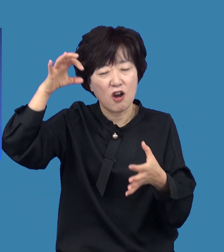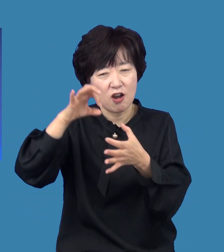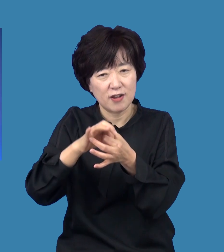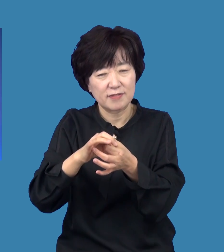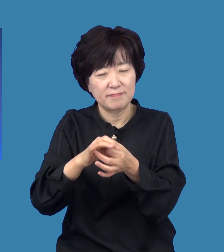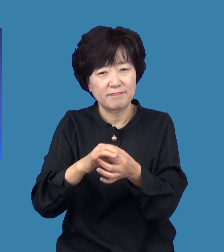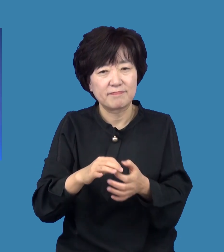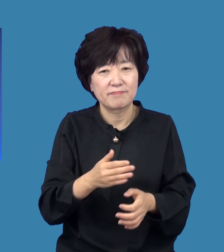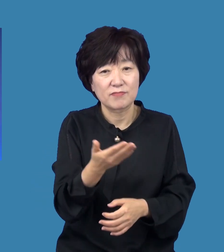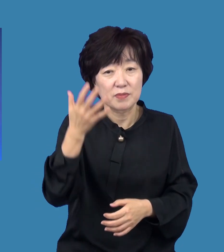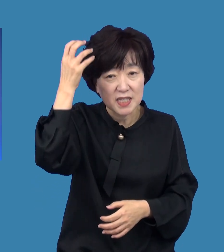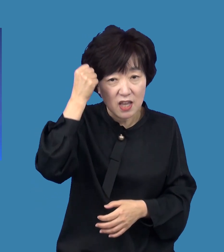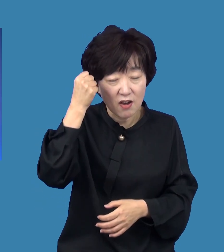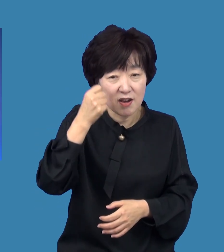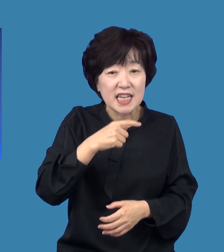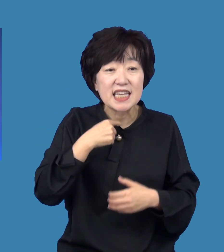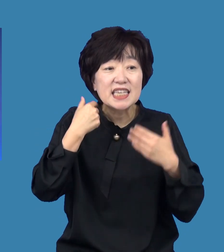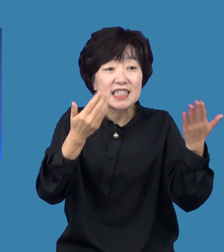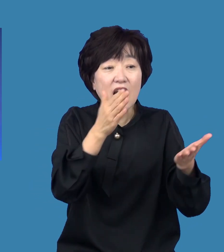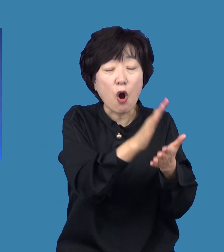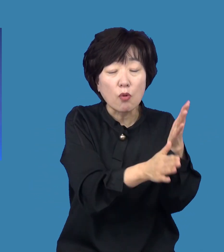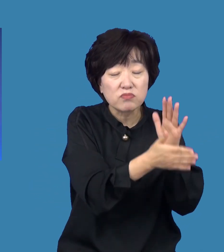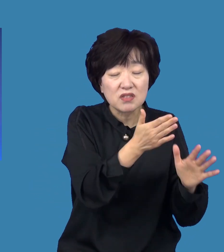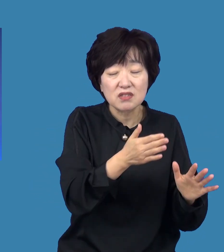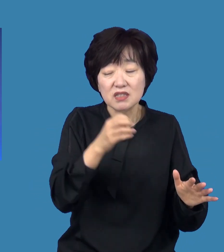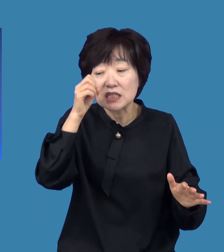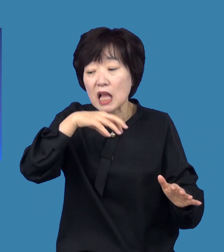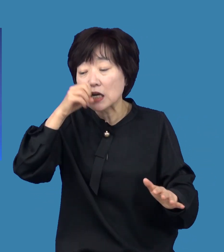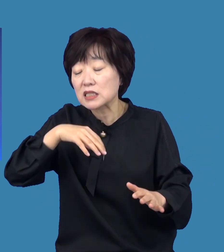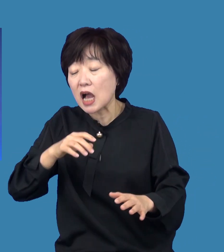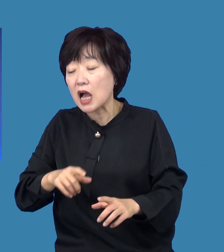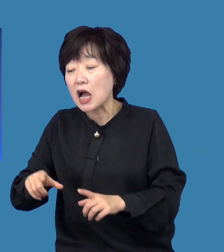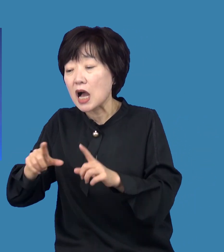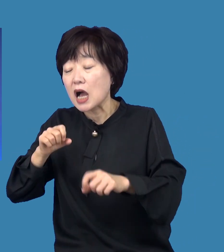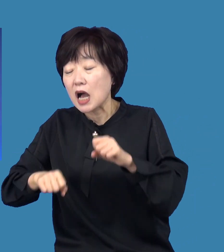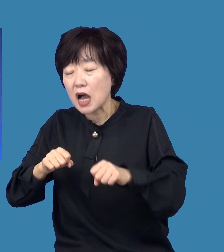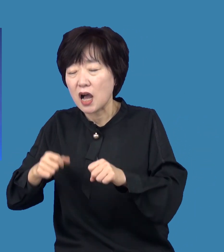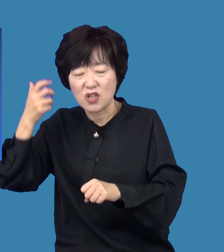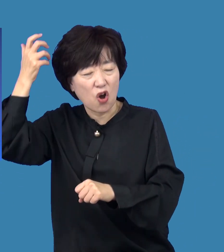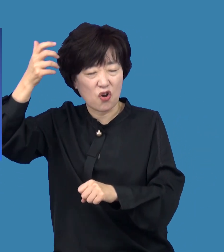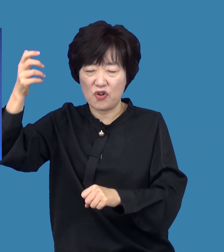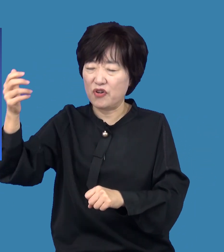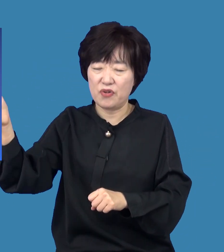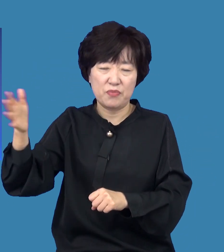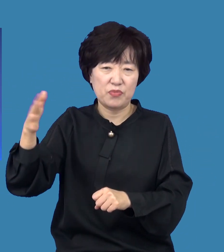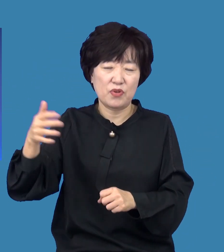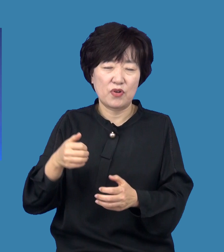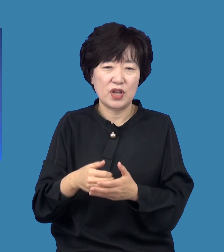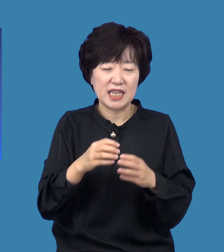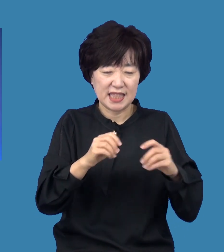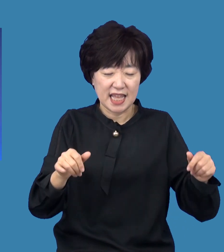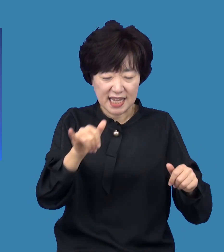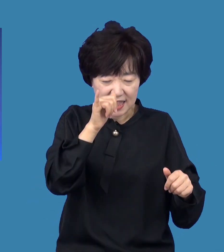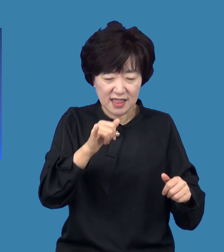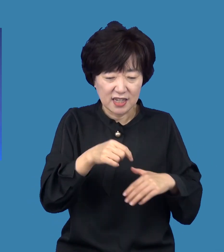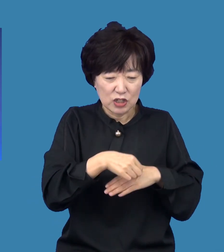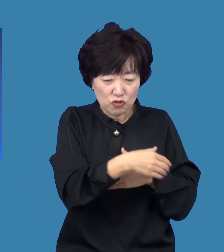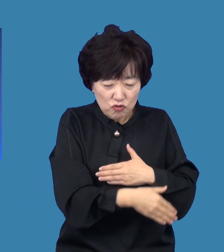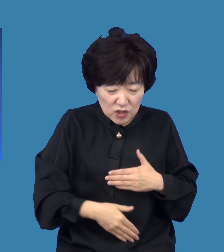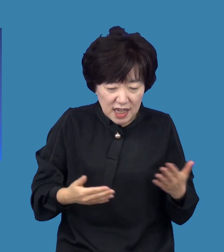여러분. 희생 없이 행해지는 일은 어떤 일도 영적인 일이 될 수 없습니다. 이 땅에 속한 육체의 일일